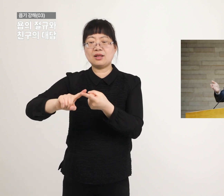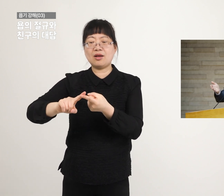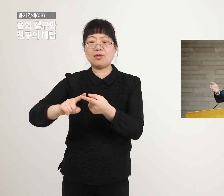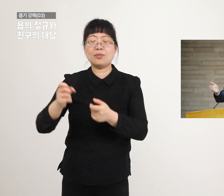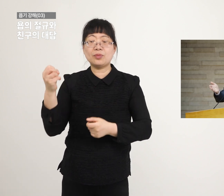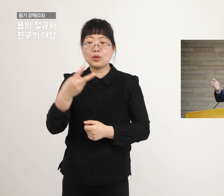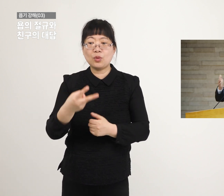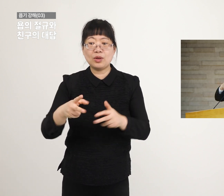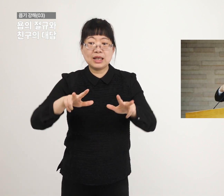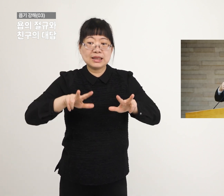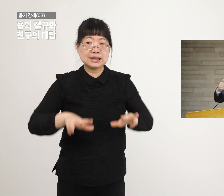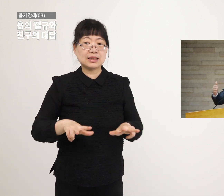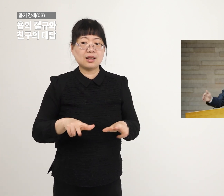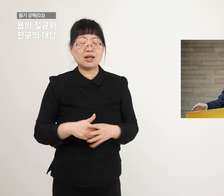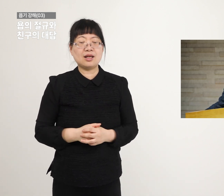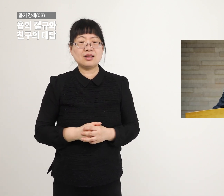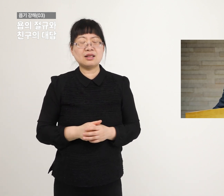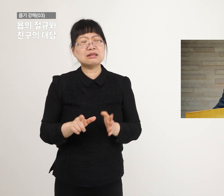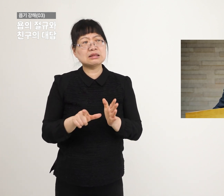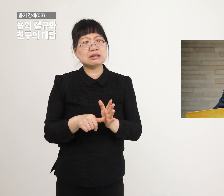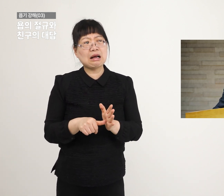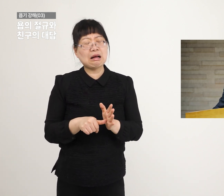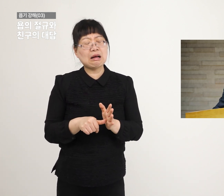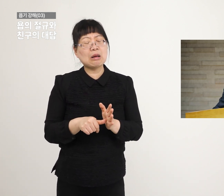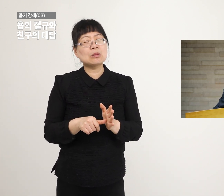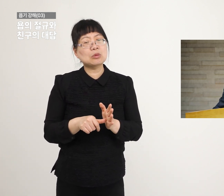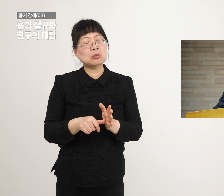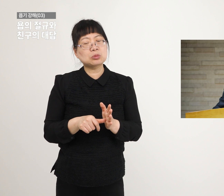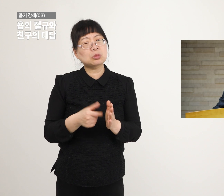또 이제 좀 지나긴 했지만